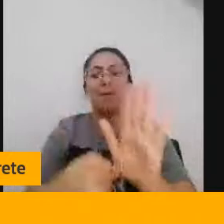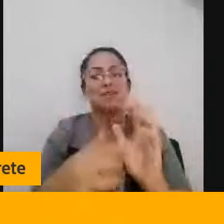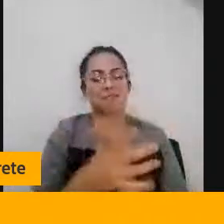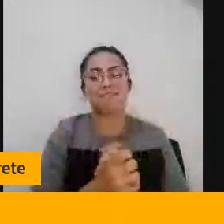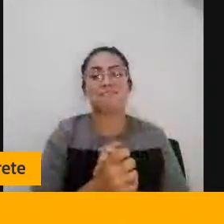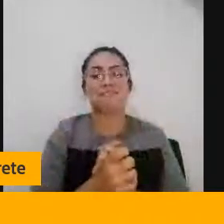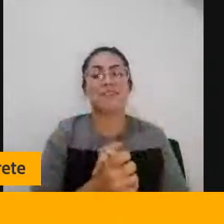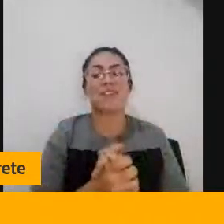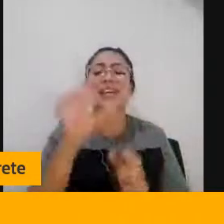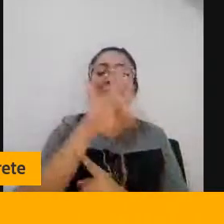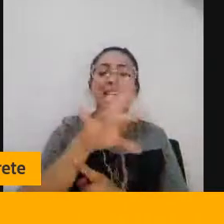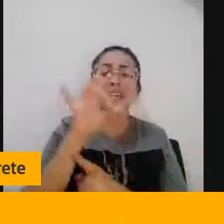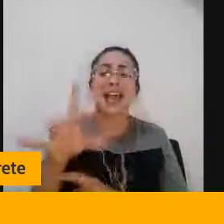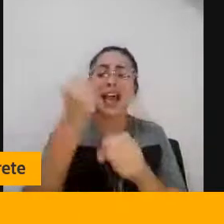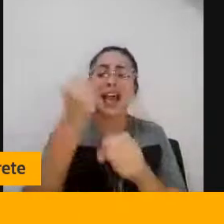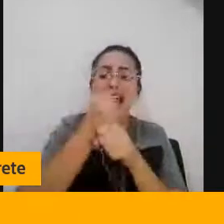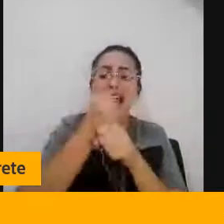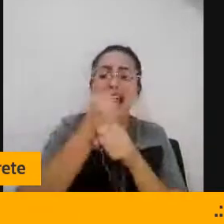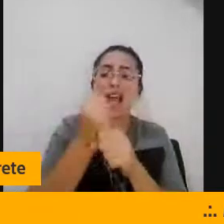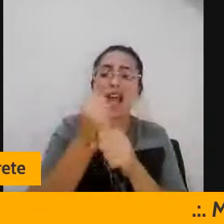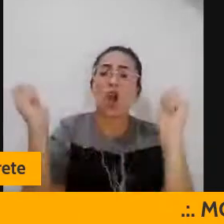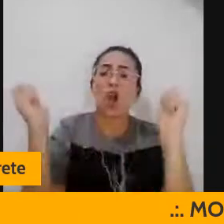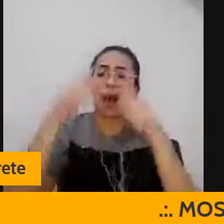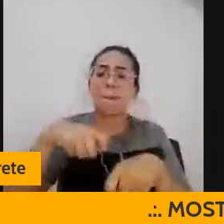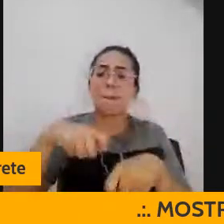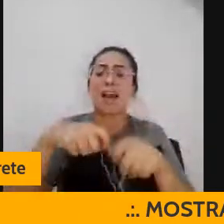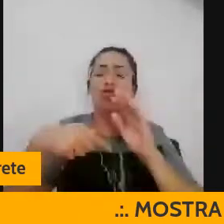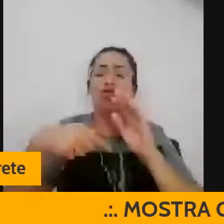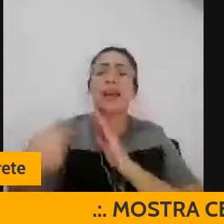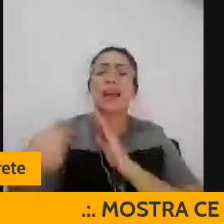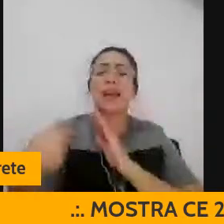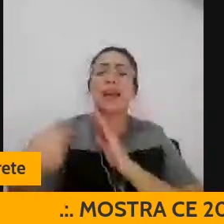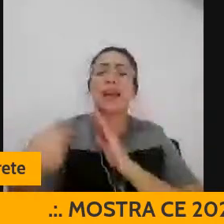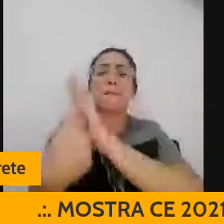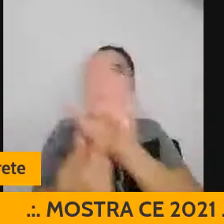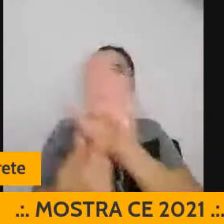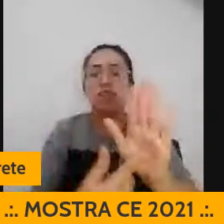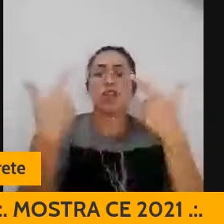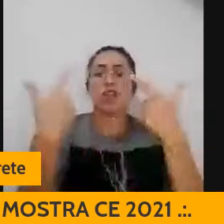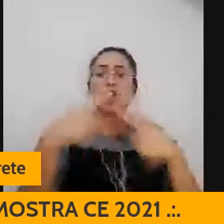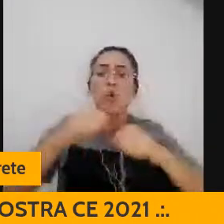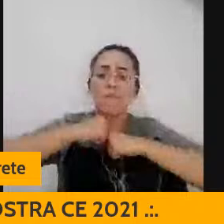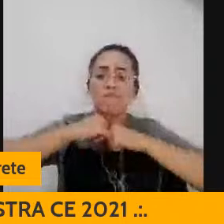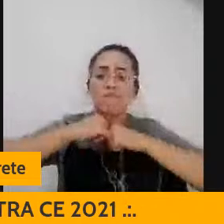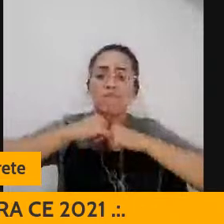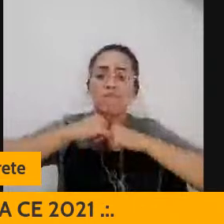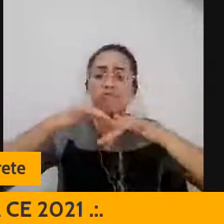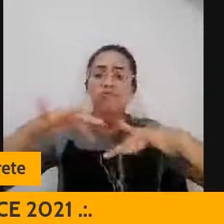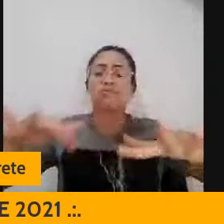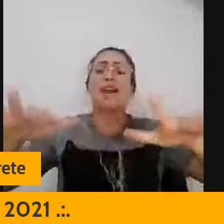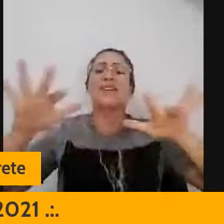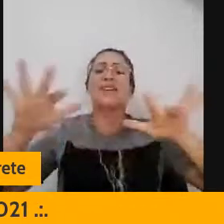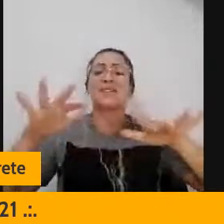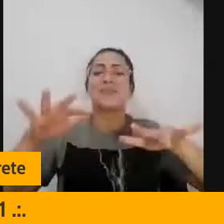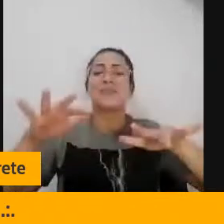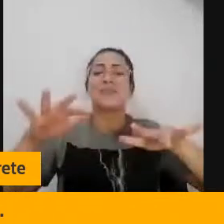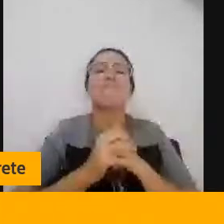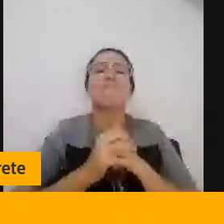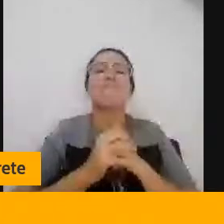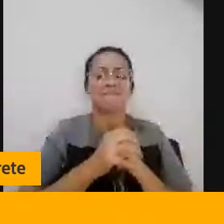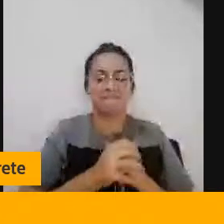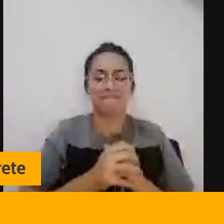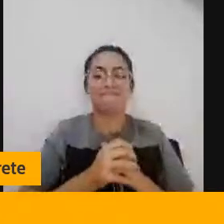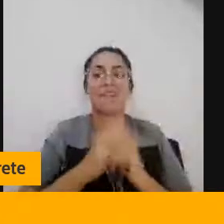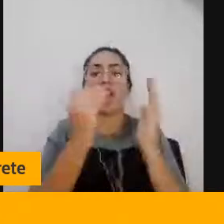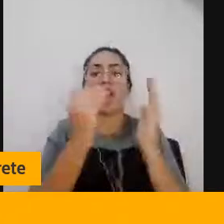possa editá-la, reeditá-la, ampliá-la, crescer. Então, e a